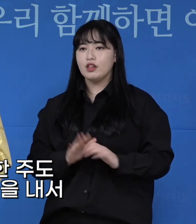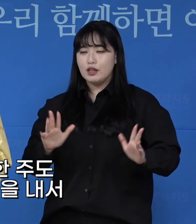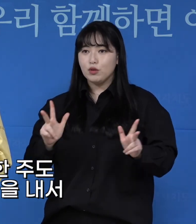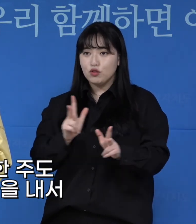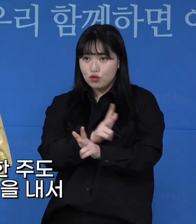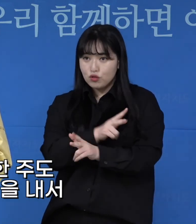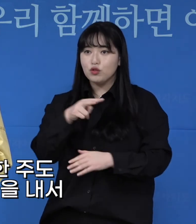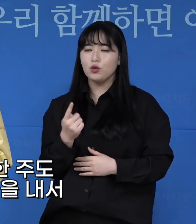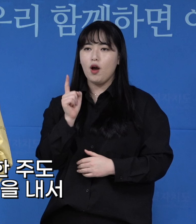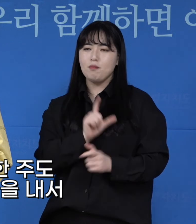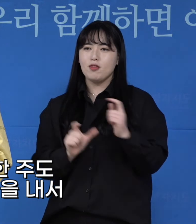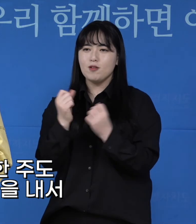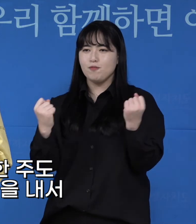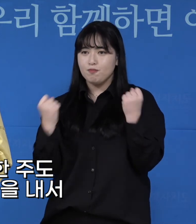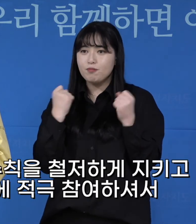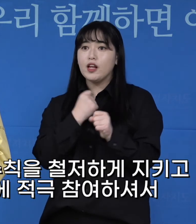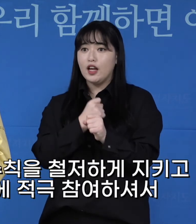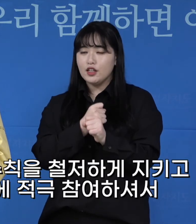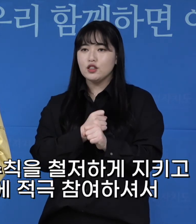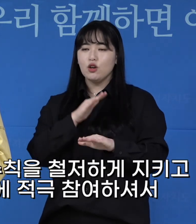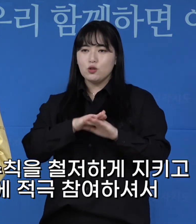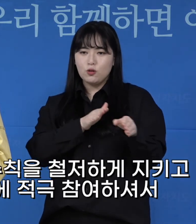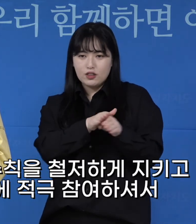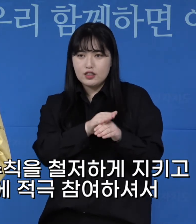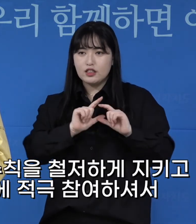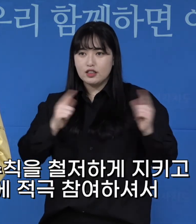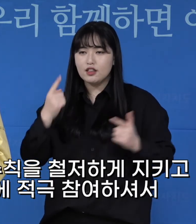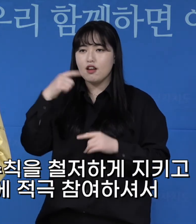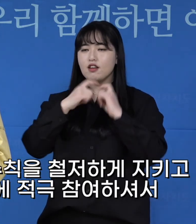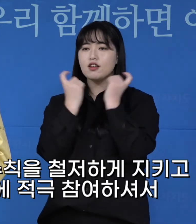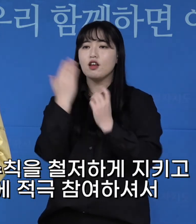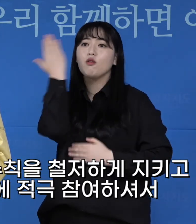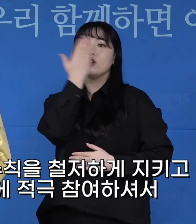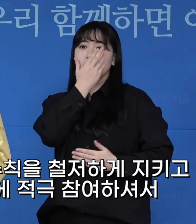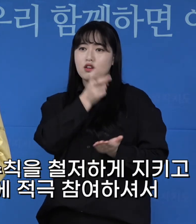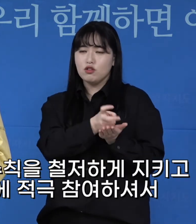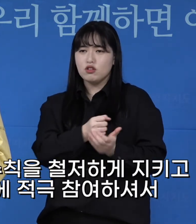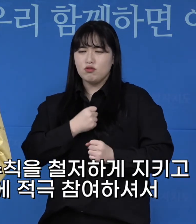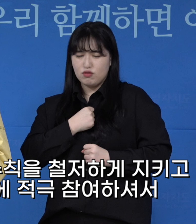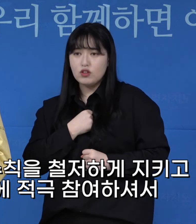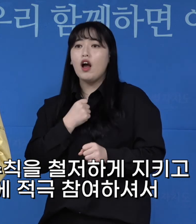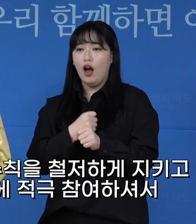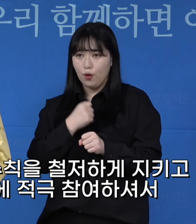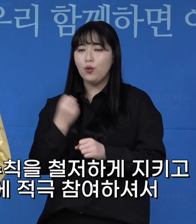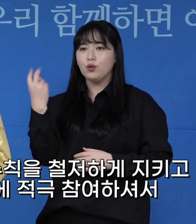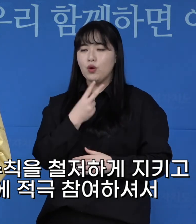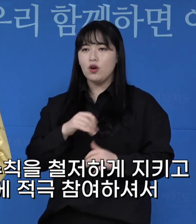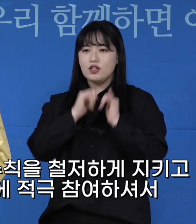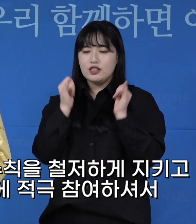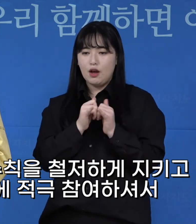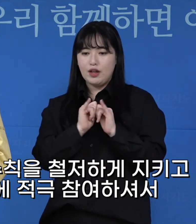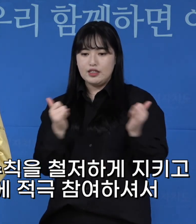주도 다시 힘을 내셔서 손 씻기 등 개인 위생 수칙을 철저하게 지키고 사회적 거리